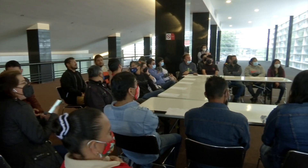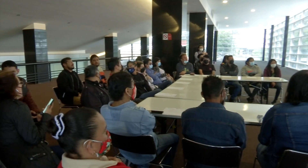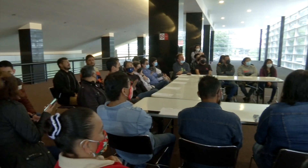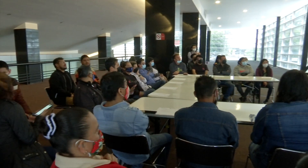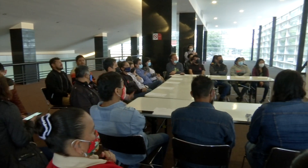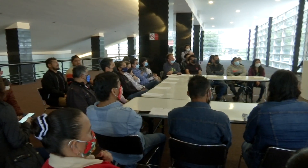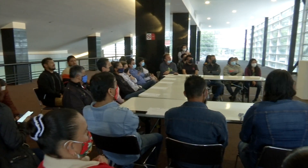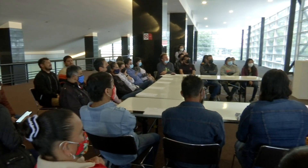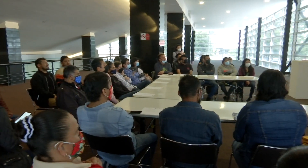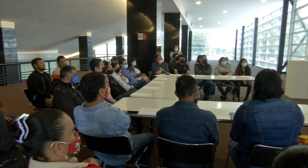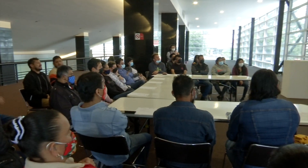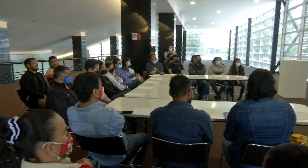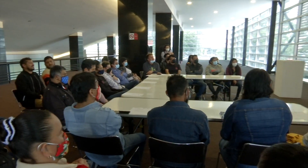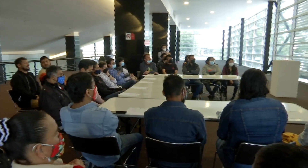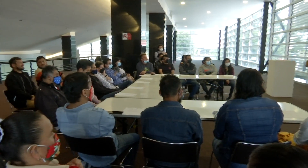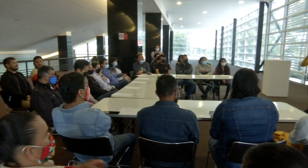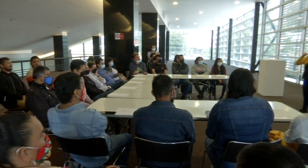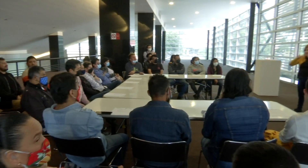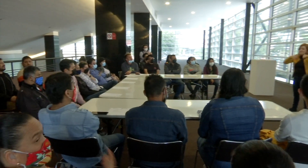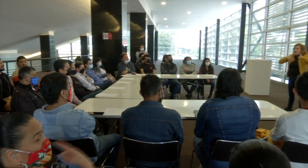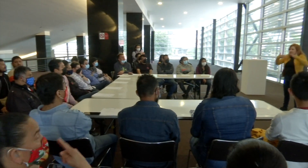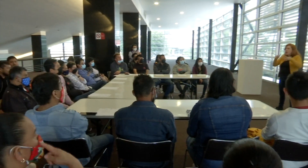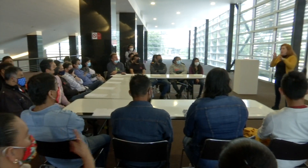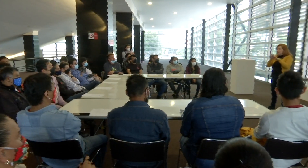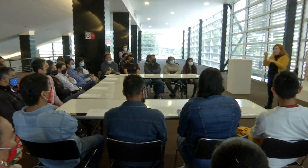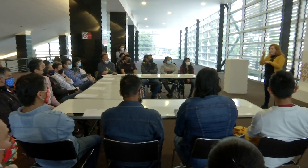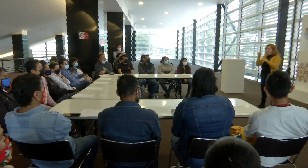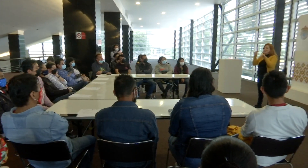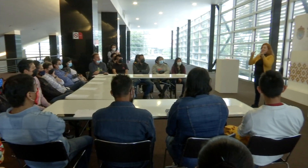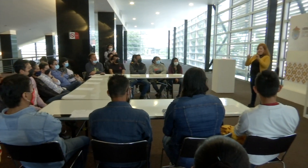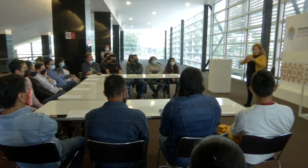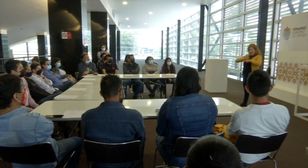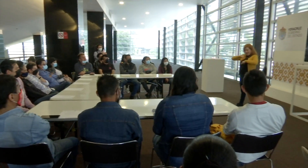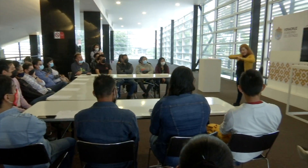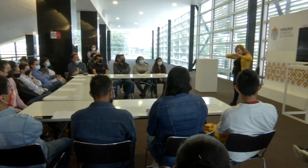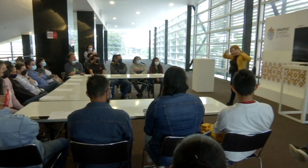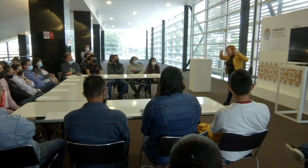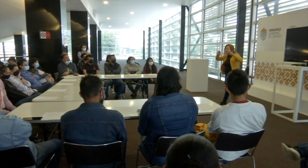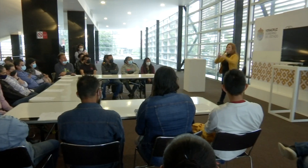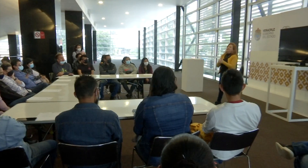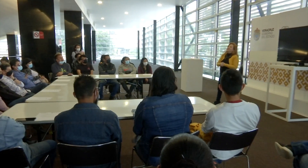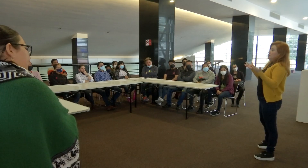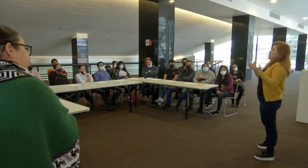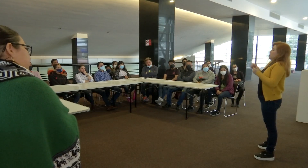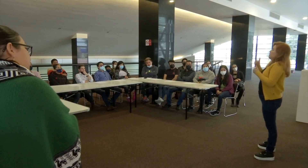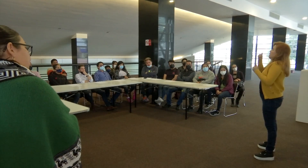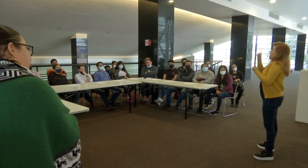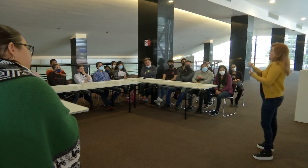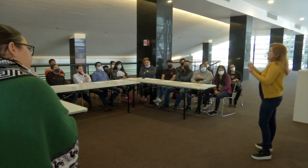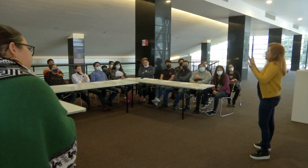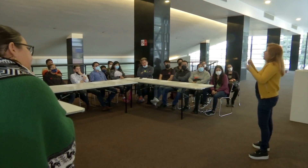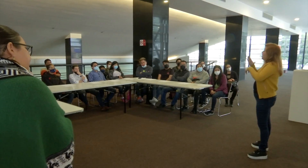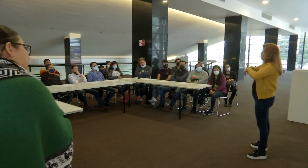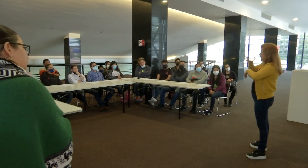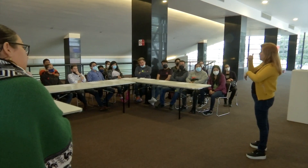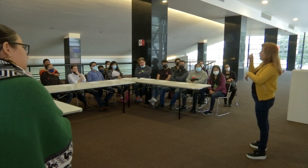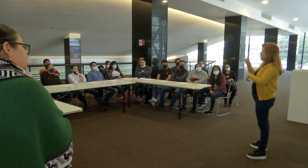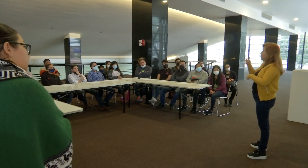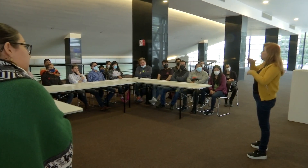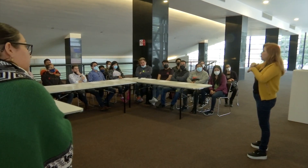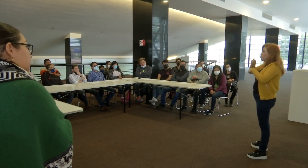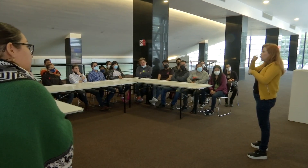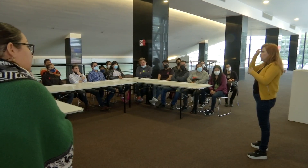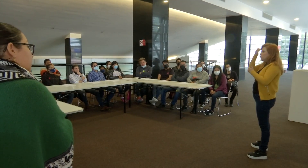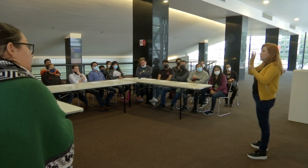Entre las principales necesidades que enfrentan los sordos en la socialización cotidiana es la falta de espacios artísticos, culturales y